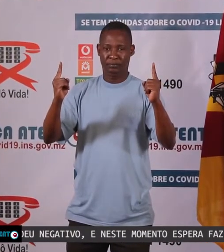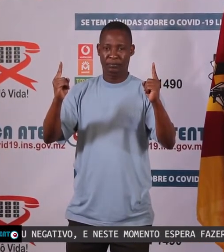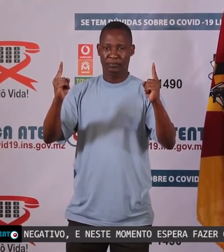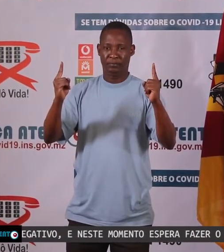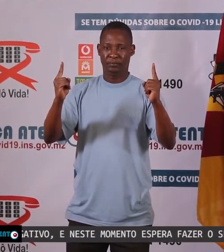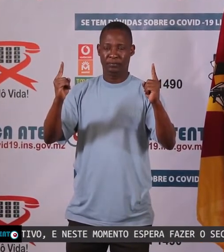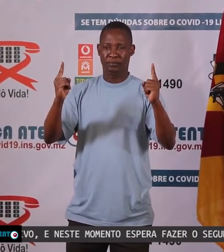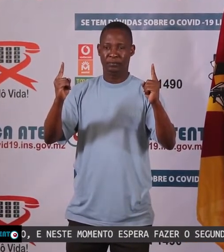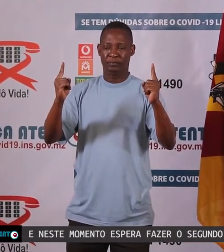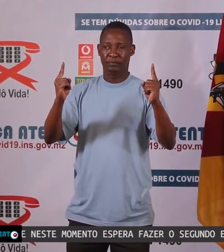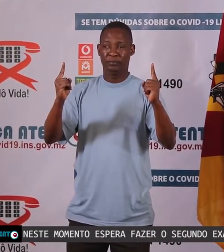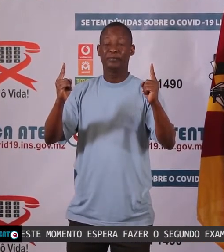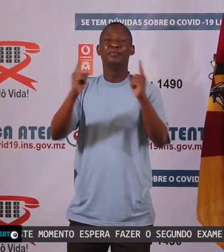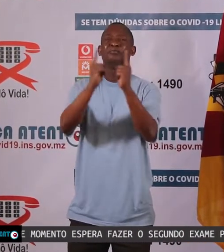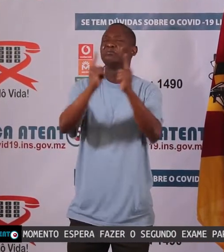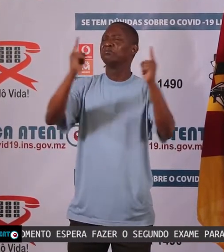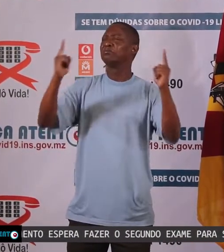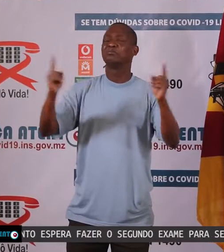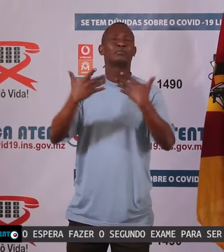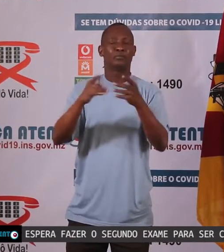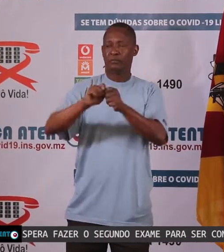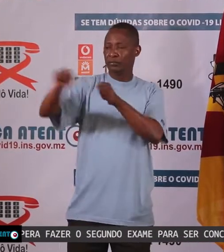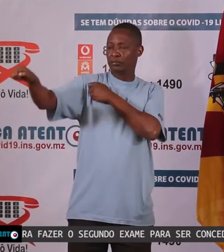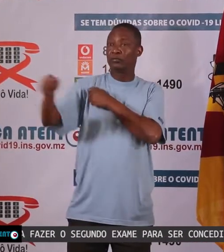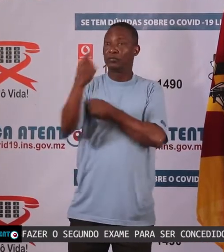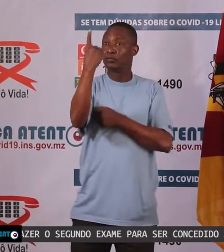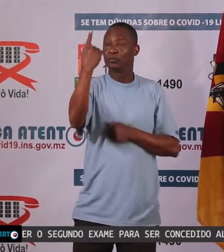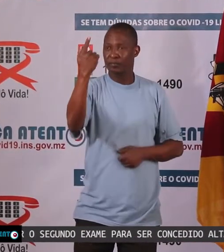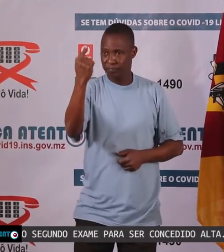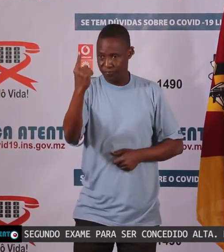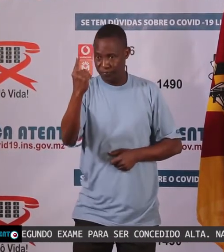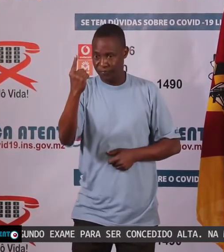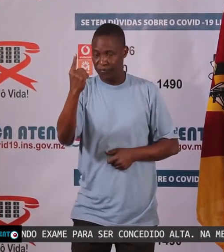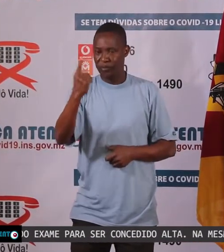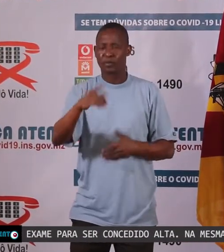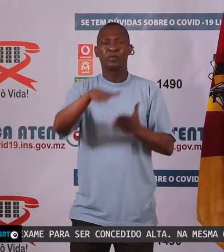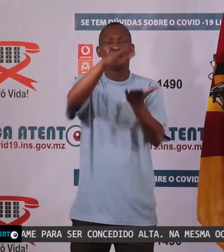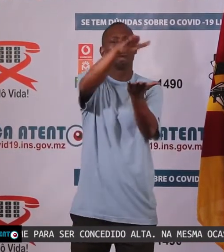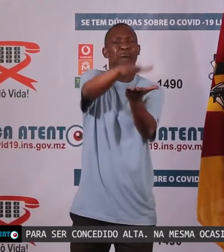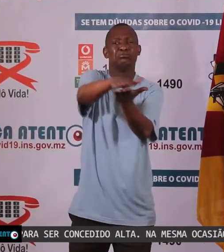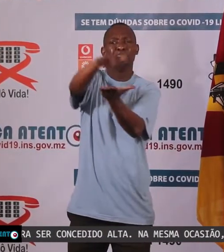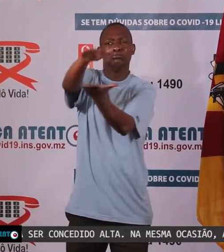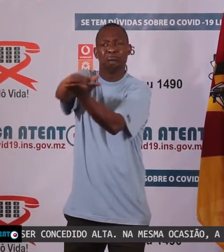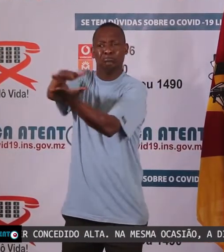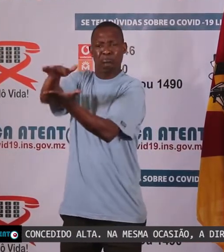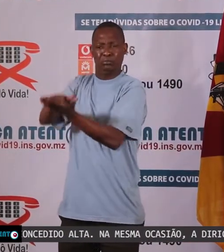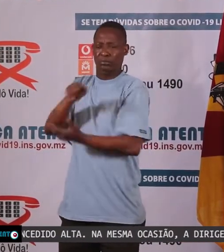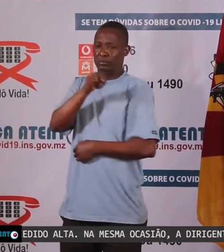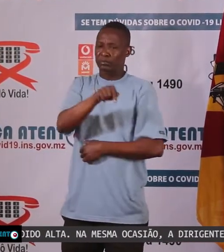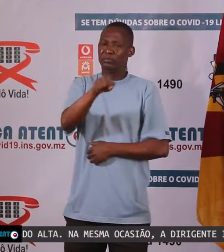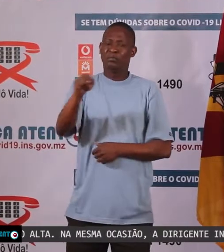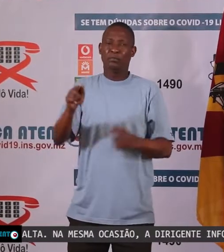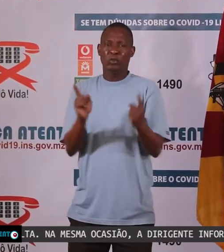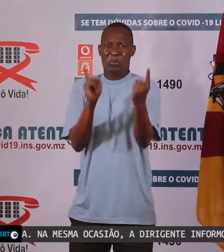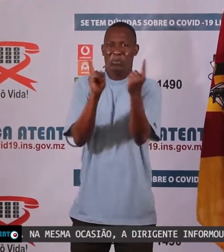igual ou superior a 1,5 metro, em relação às outras pessoas, em qualquer circunstância. Não podemos estar a menos